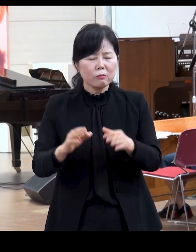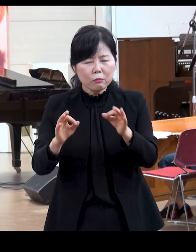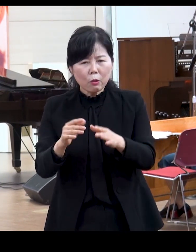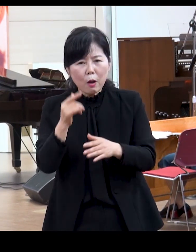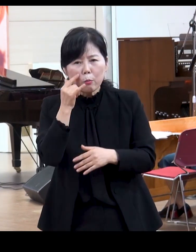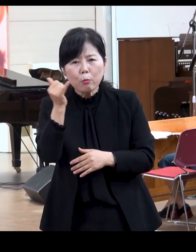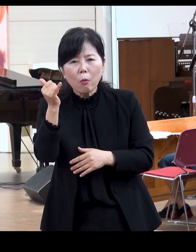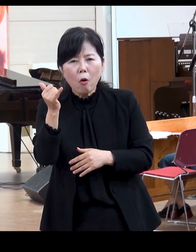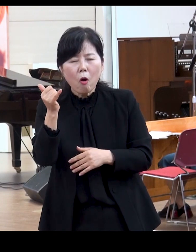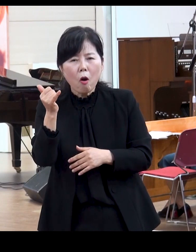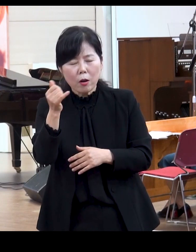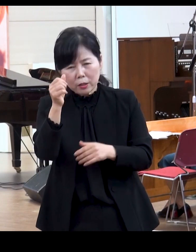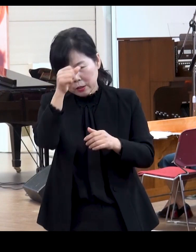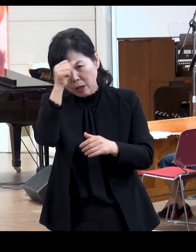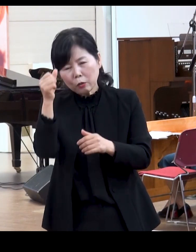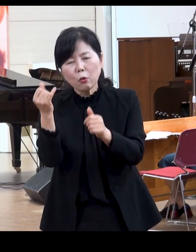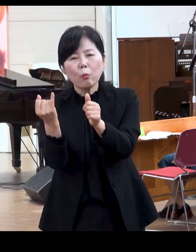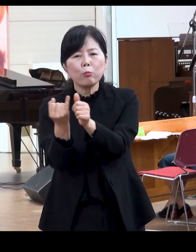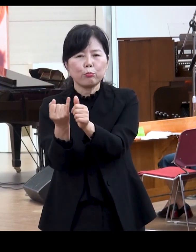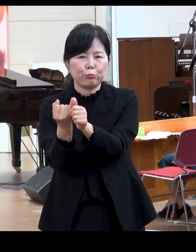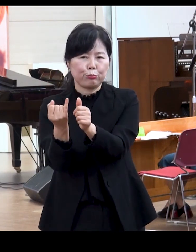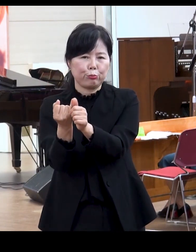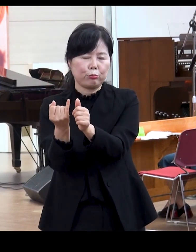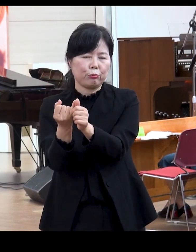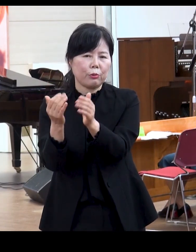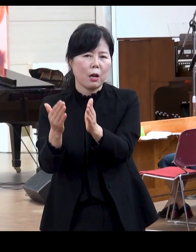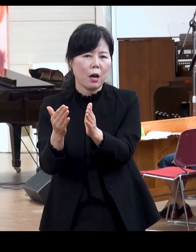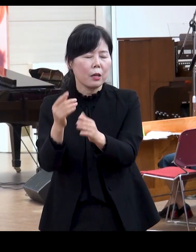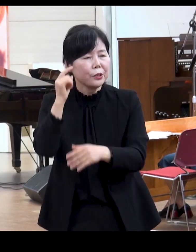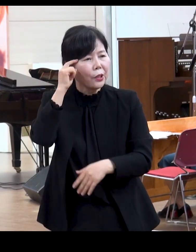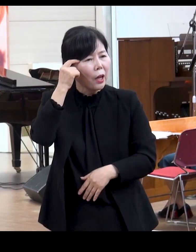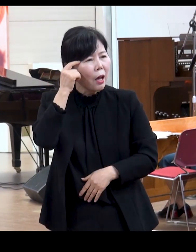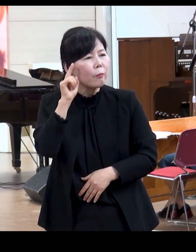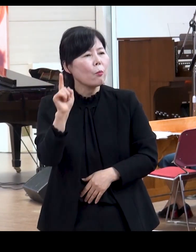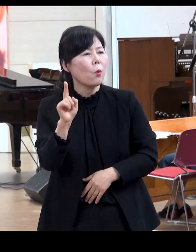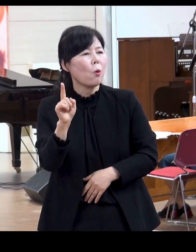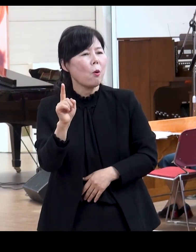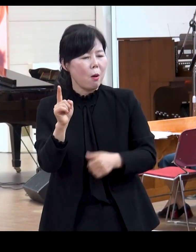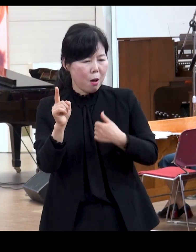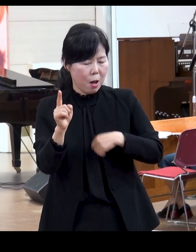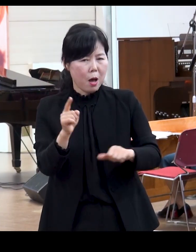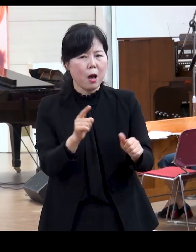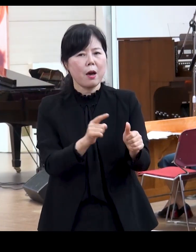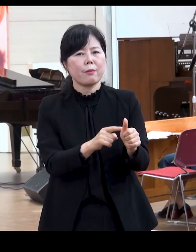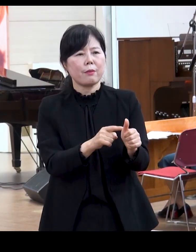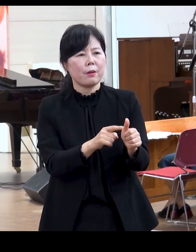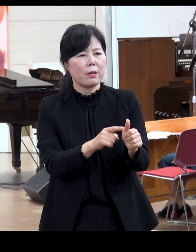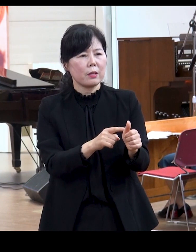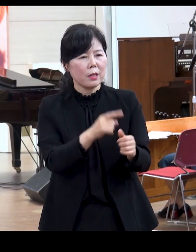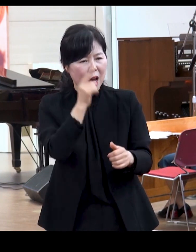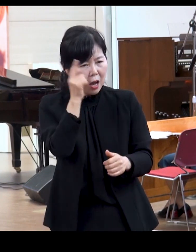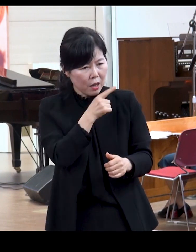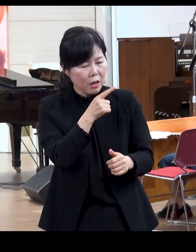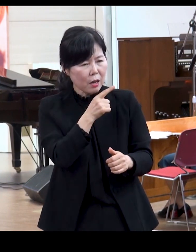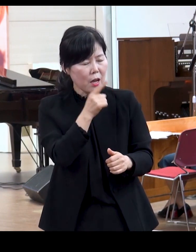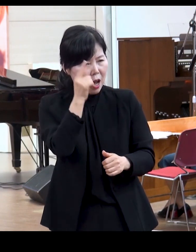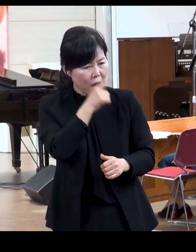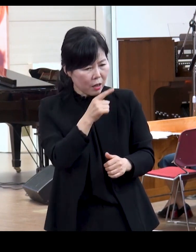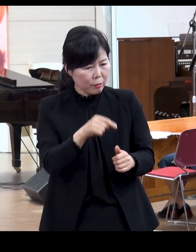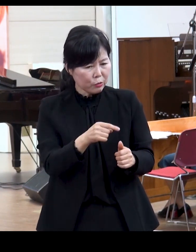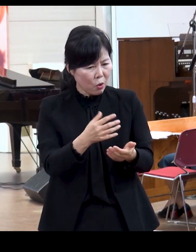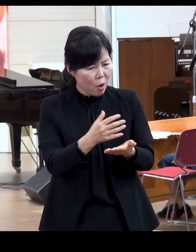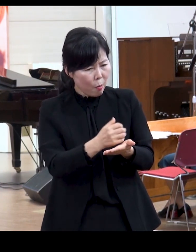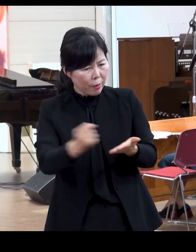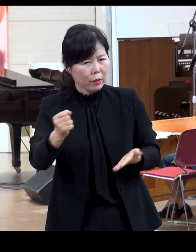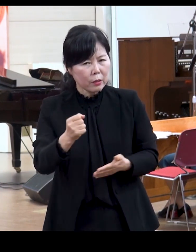그 순간 이 두 분이 함께 느낀 건 뭐냐, 함께 마음속에 가진 생각이 뭐냐, 아들을 저 악한 것한테